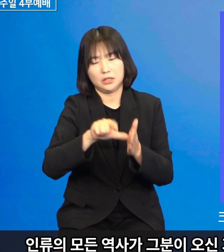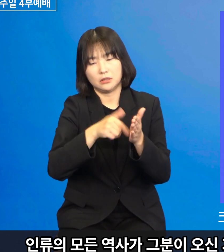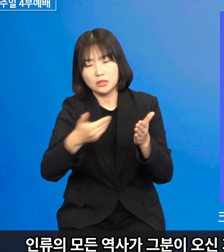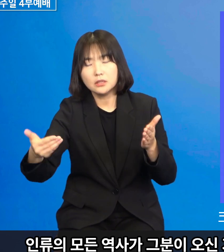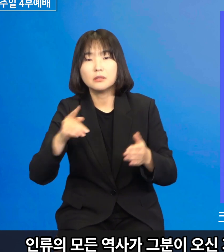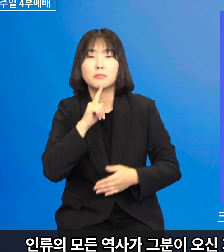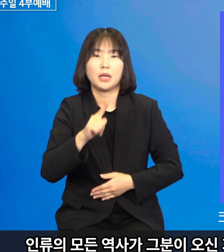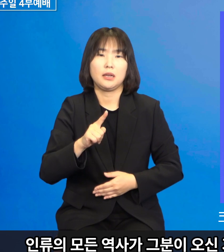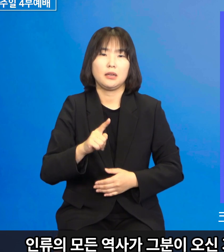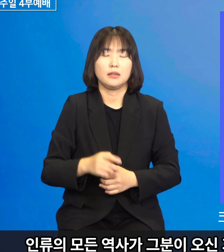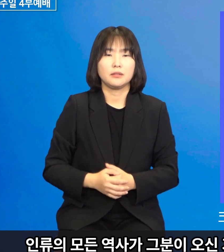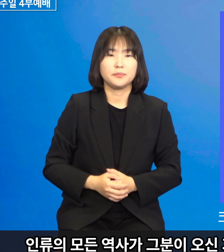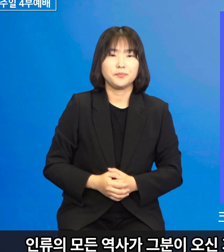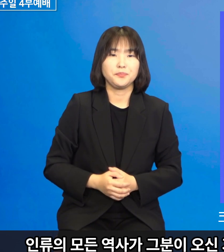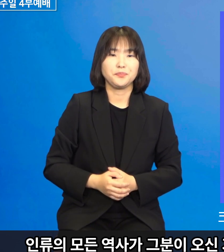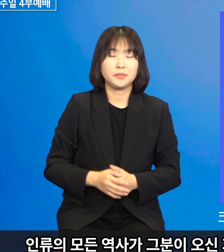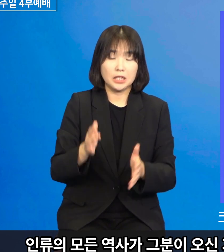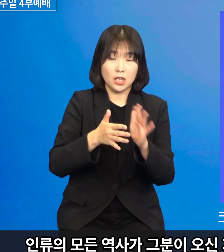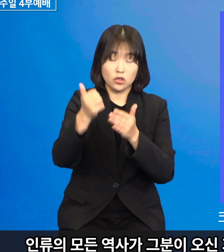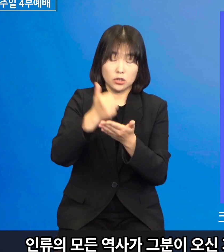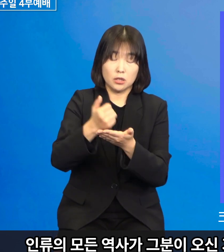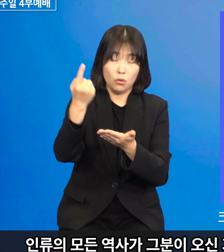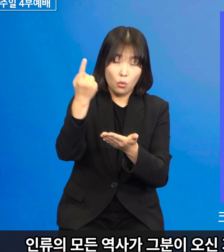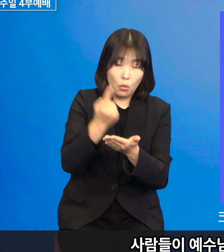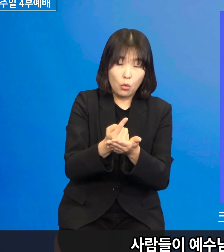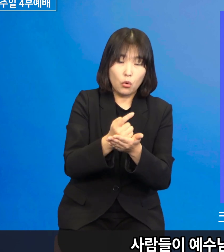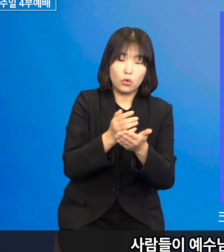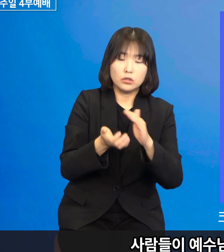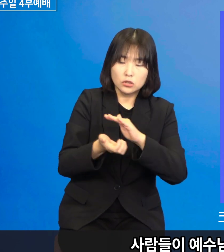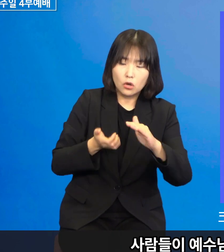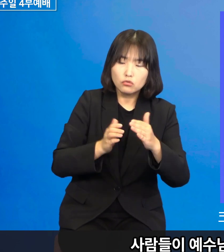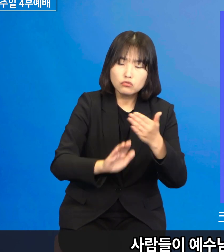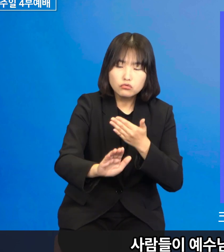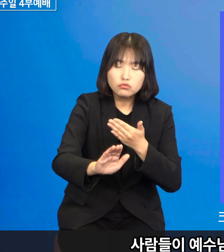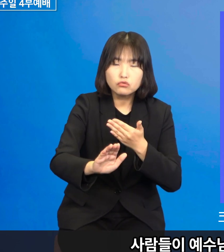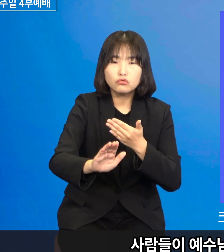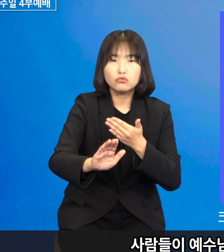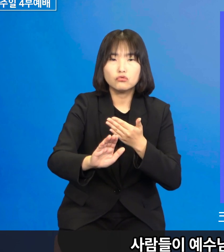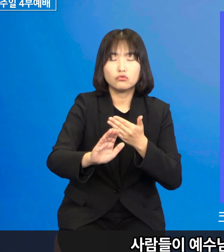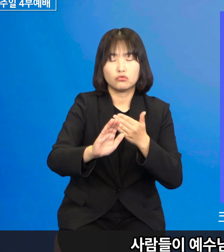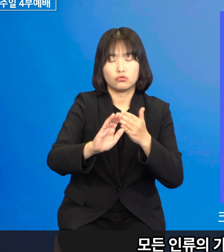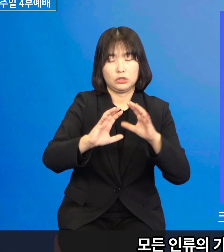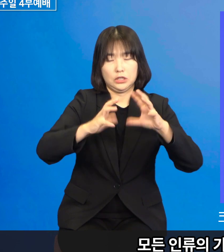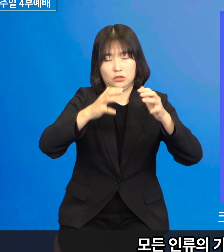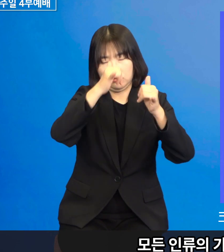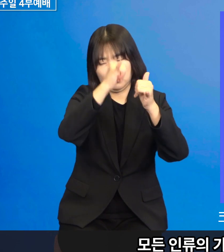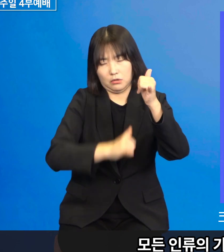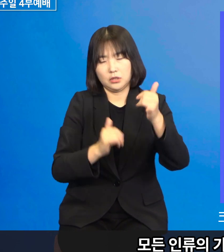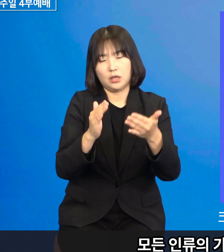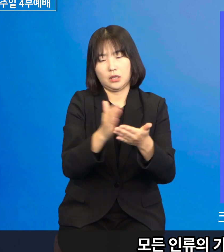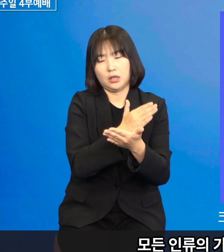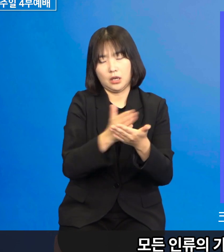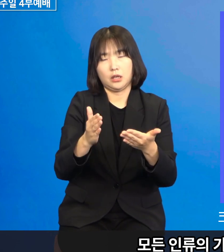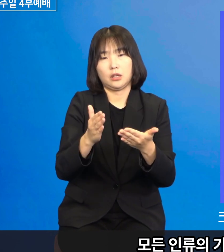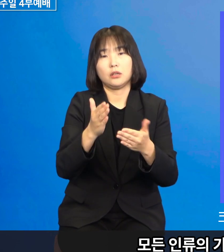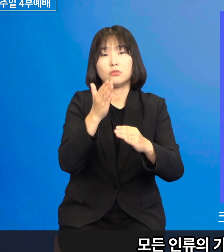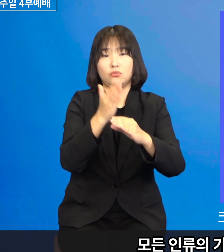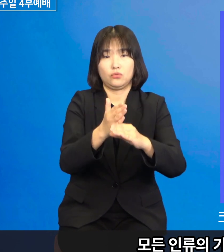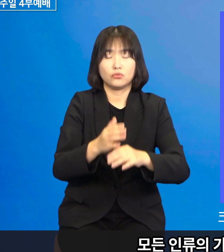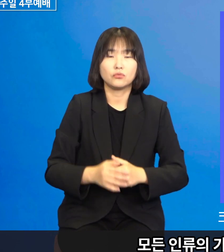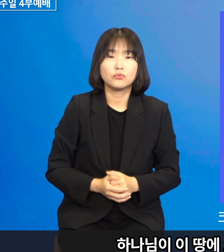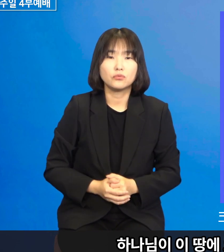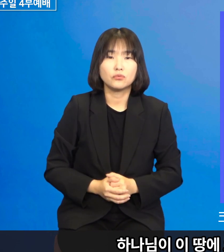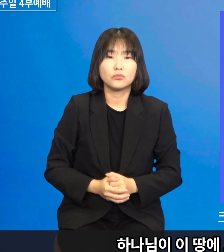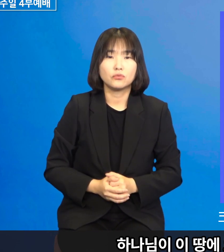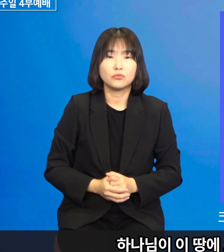전과 후로 나뉘고 있습니다. 사람들이 예수님을 믿든 믿지 않든 모든 인류의 가장 중요한